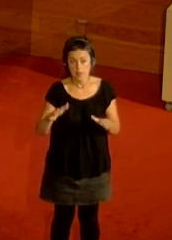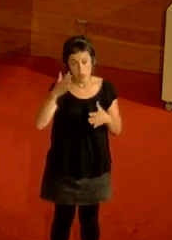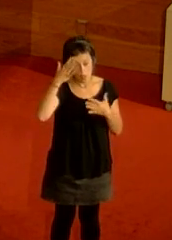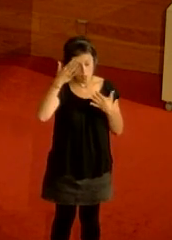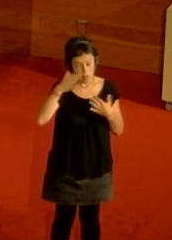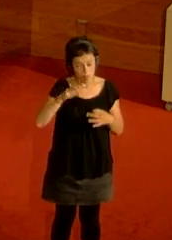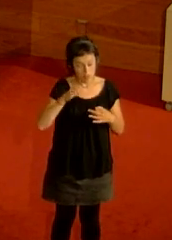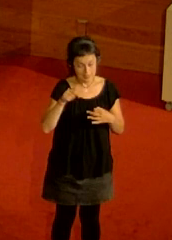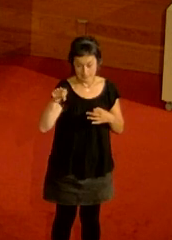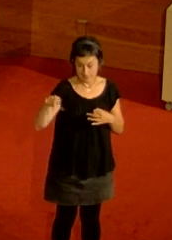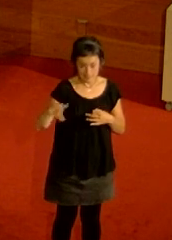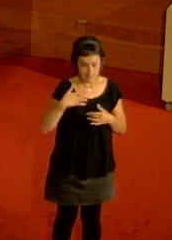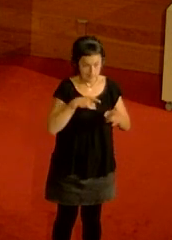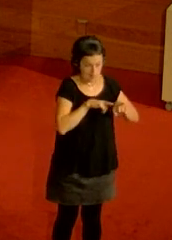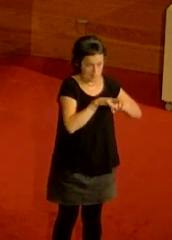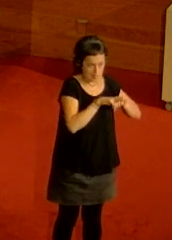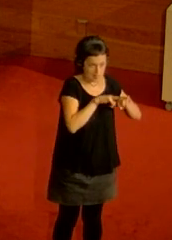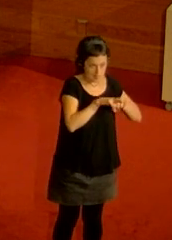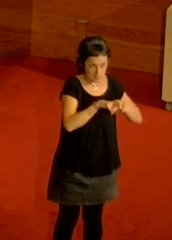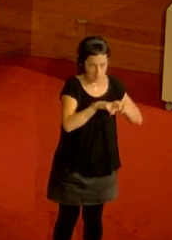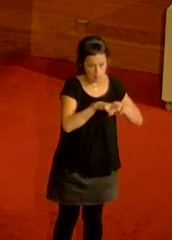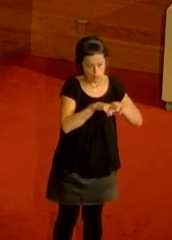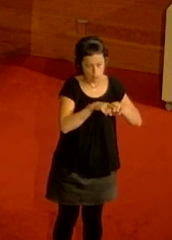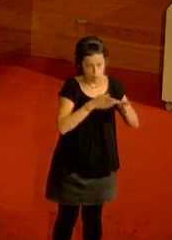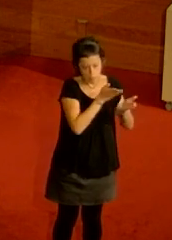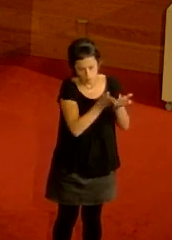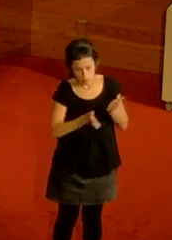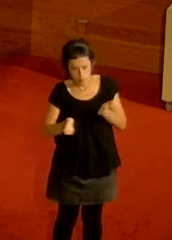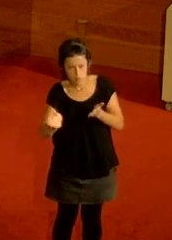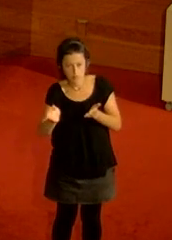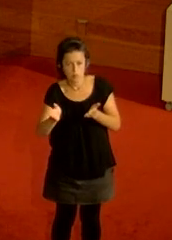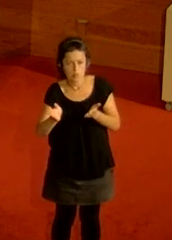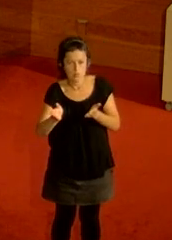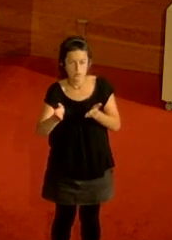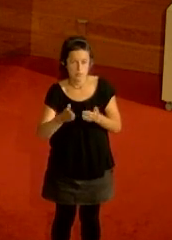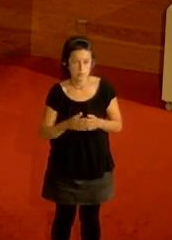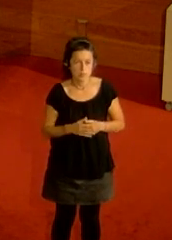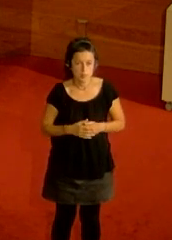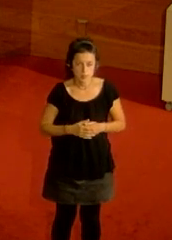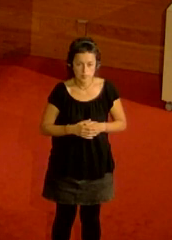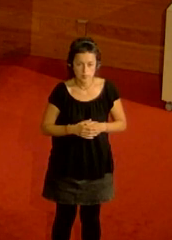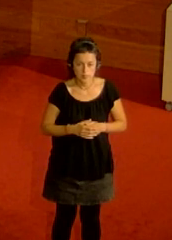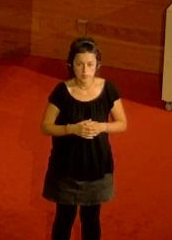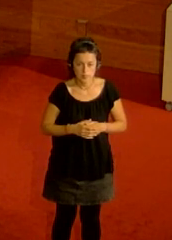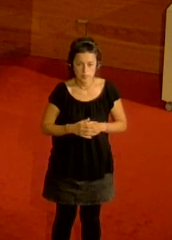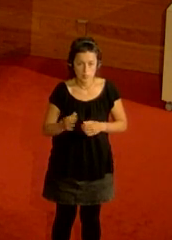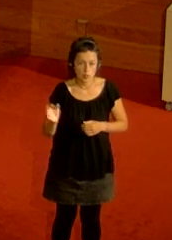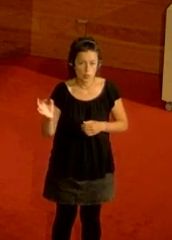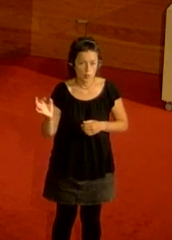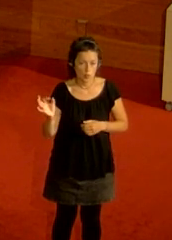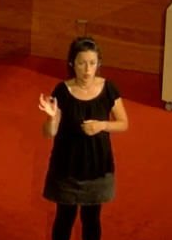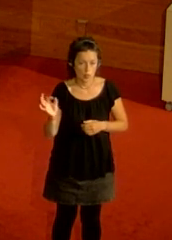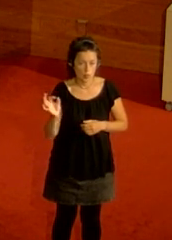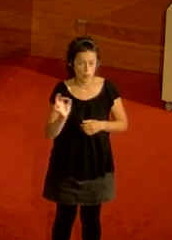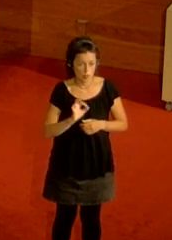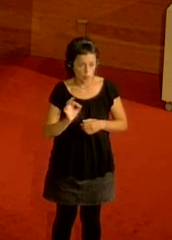aquí criticamos y y se se ha convertido quizá aú o o lo que está aconteciendo ahora en eh eh